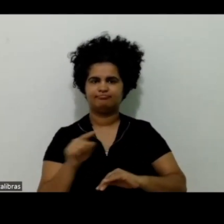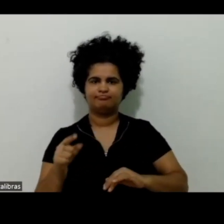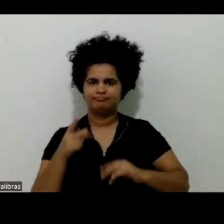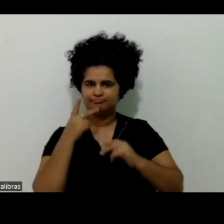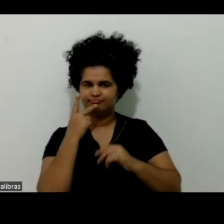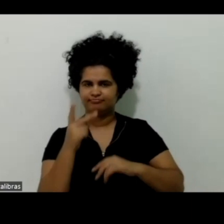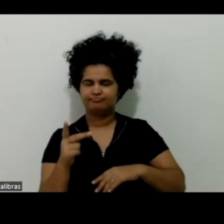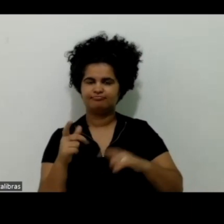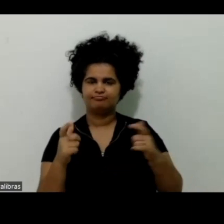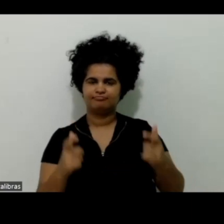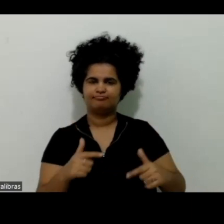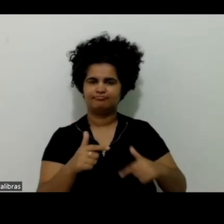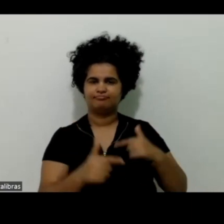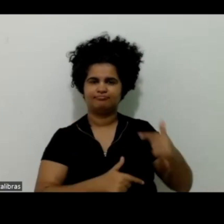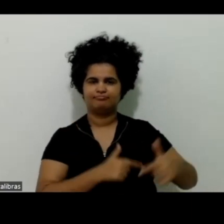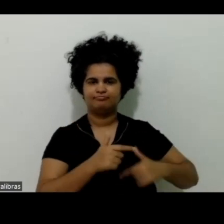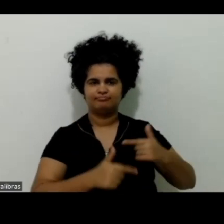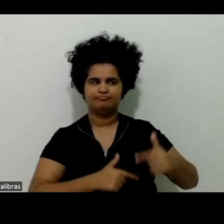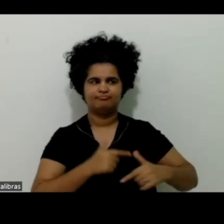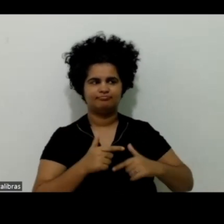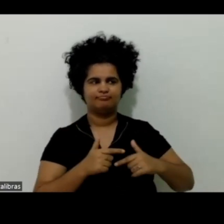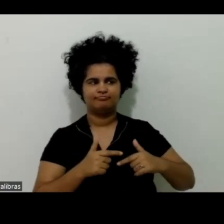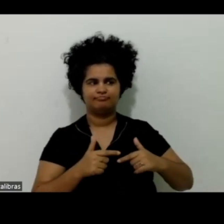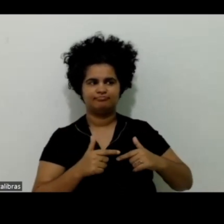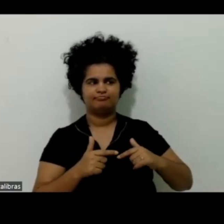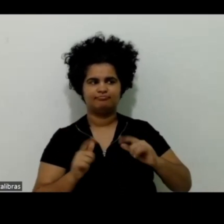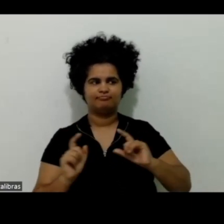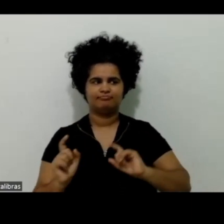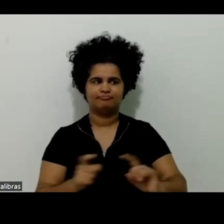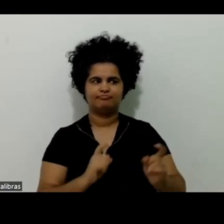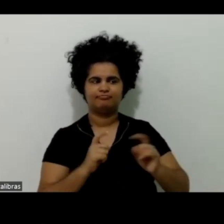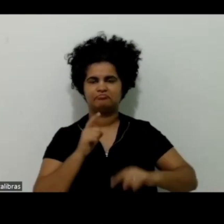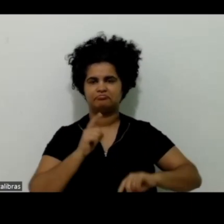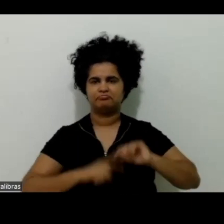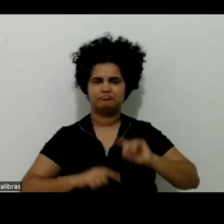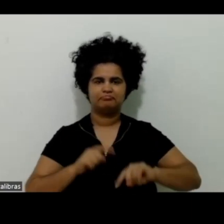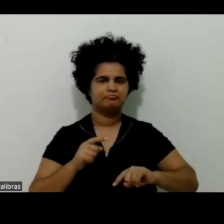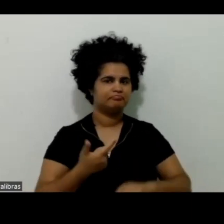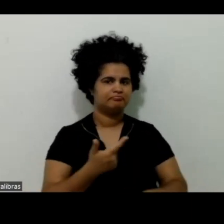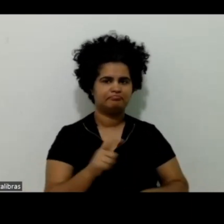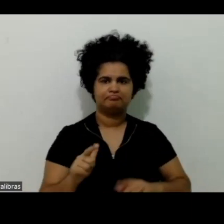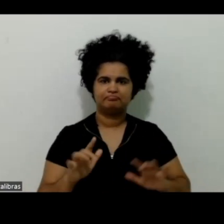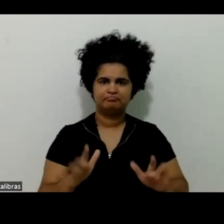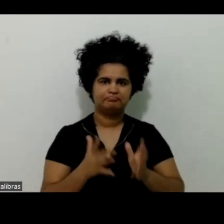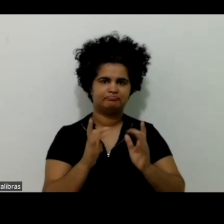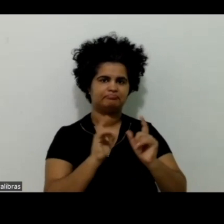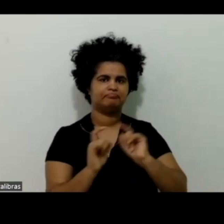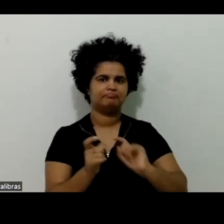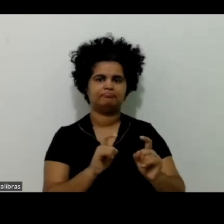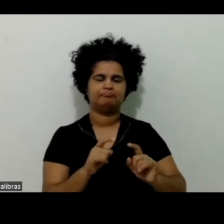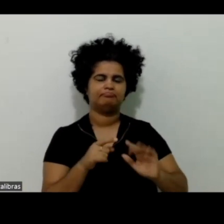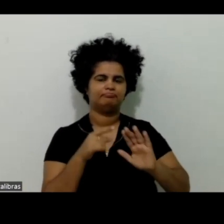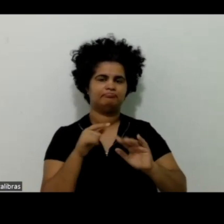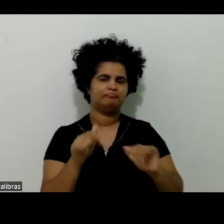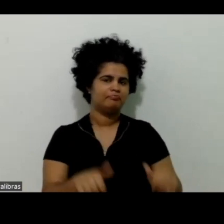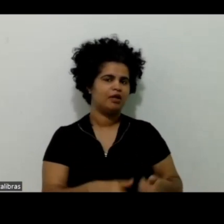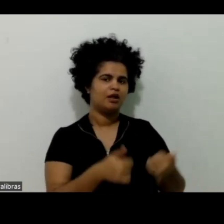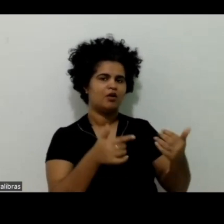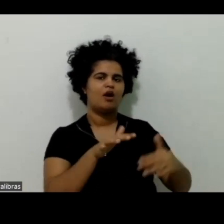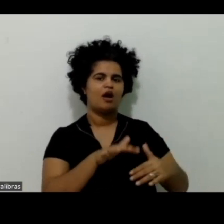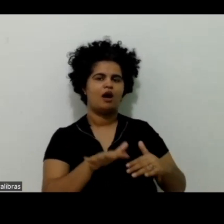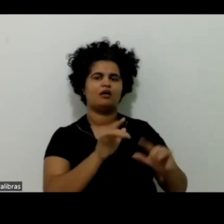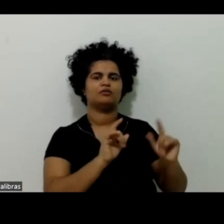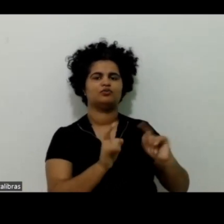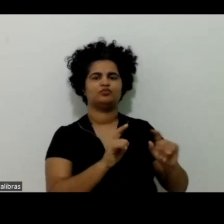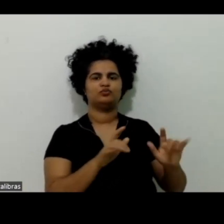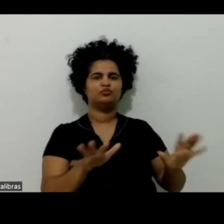nos seus espaços de trabalho não há nenhuma atividade ou discussão ou ferramenta, enfim, que avance na perspectiva do